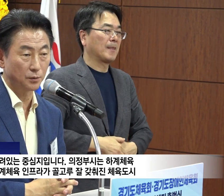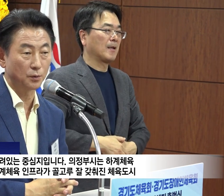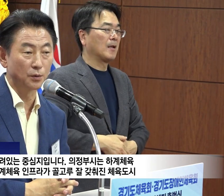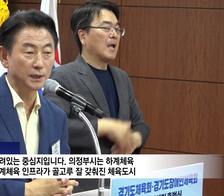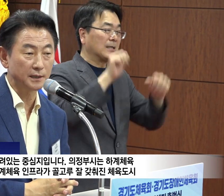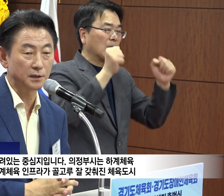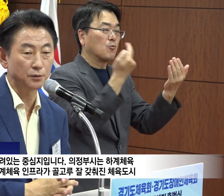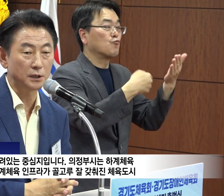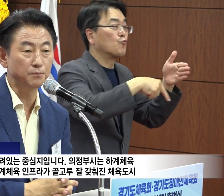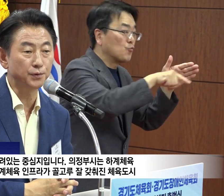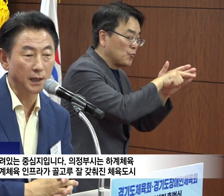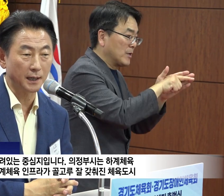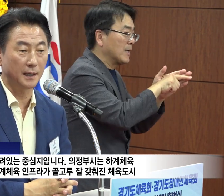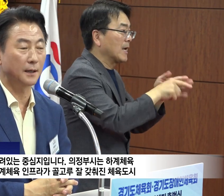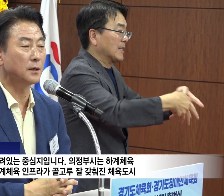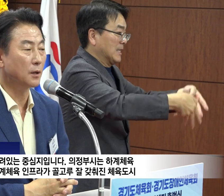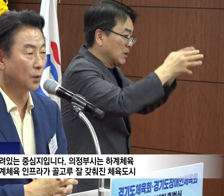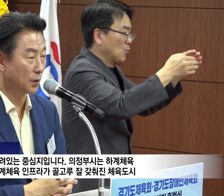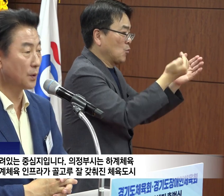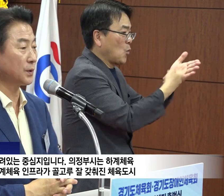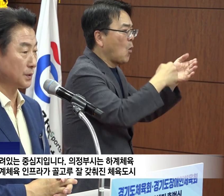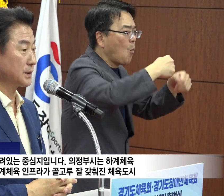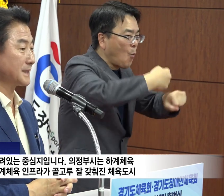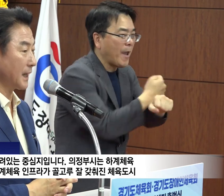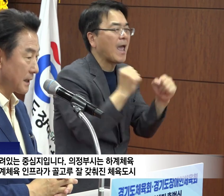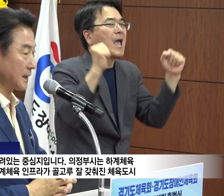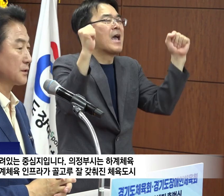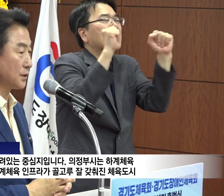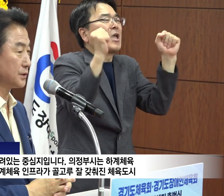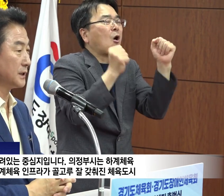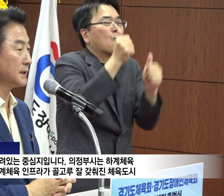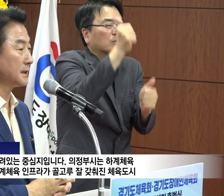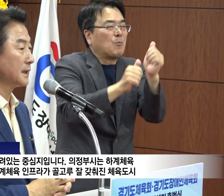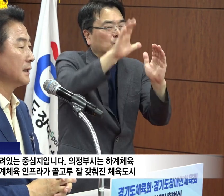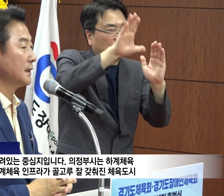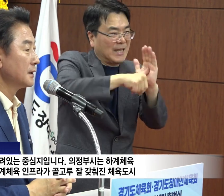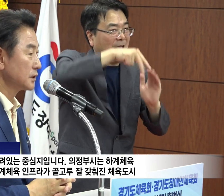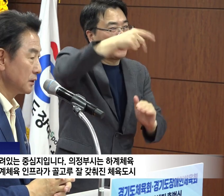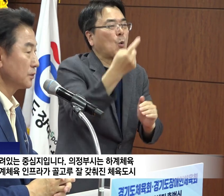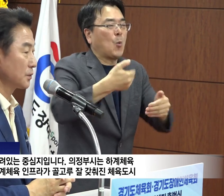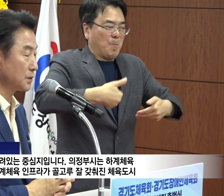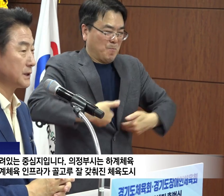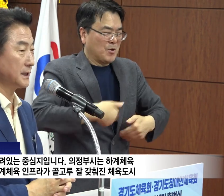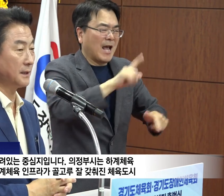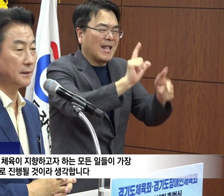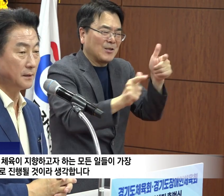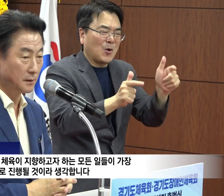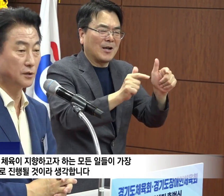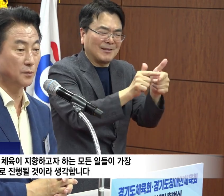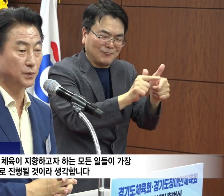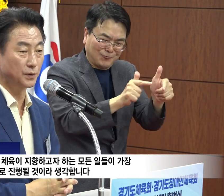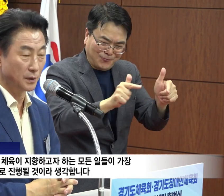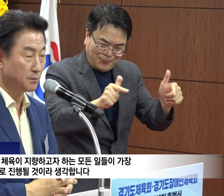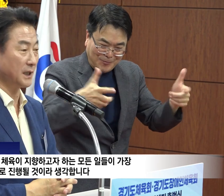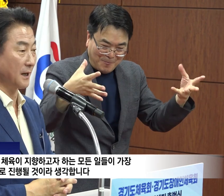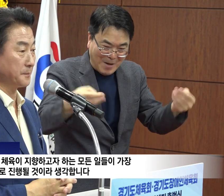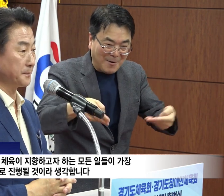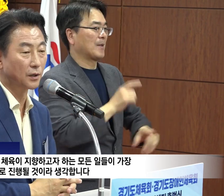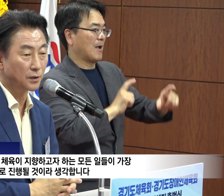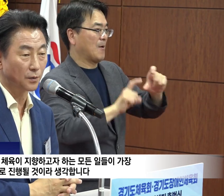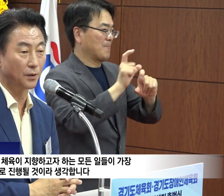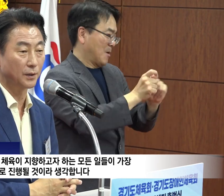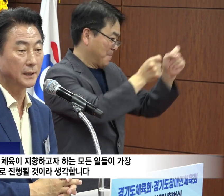인프라뿐만이 아니고 동계체육 인프라가 골고루 잘 갖춰진 체육도시